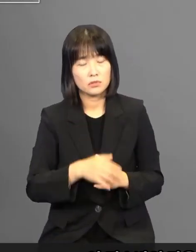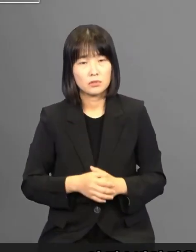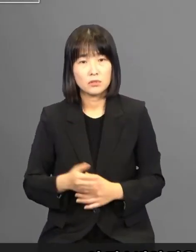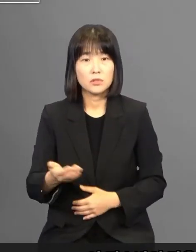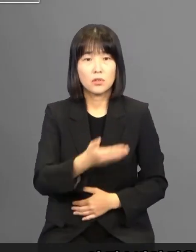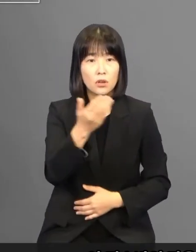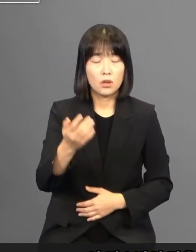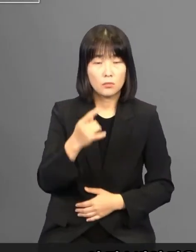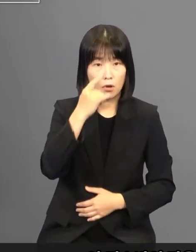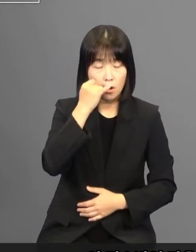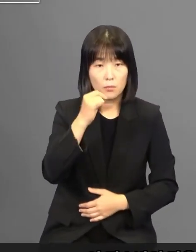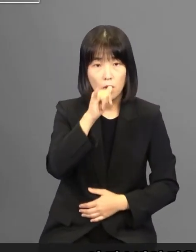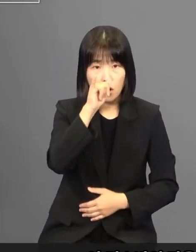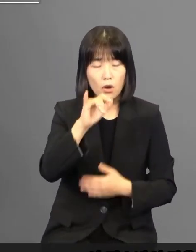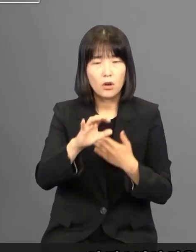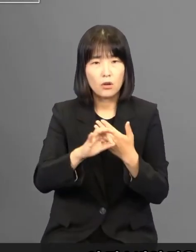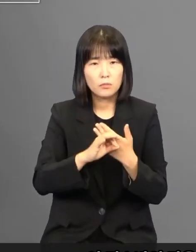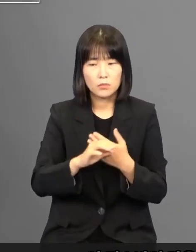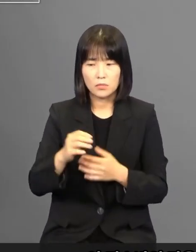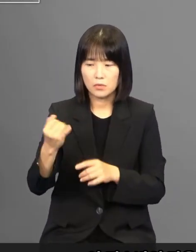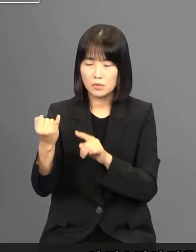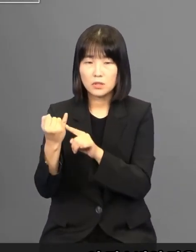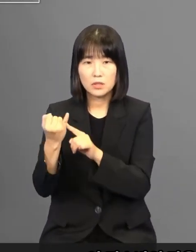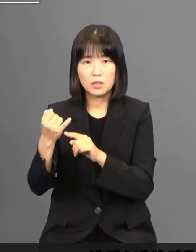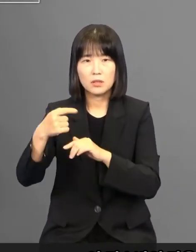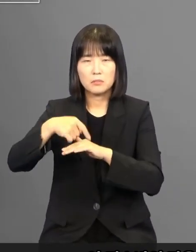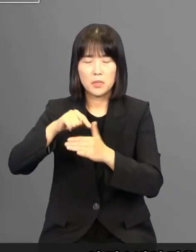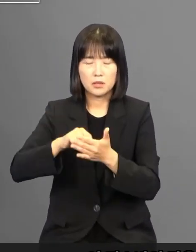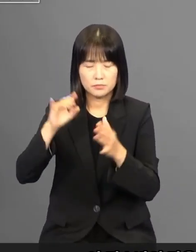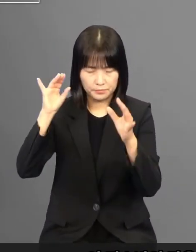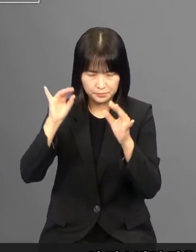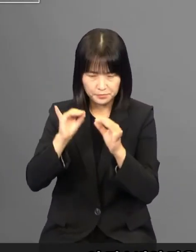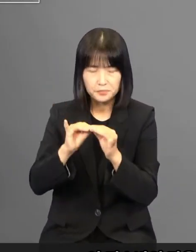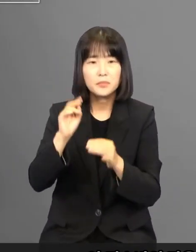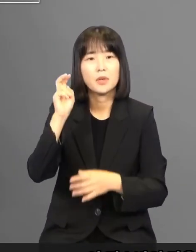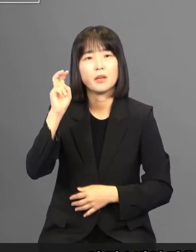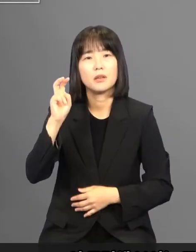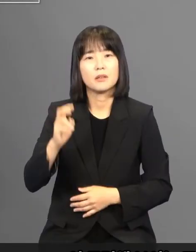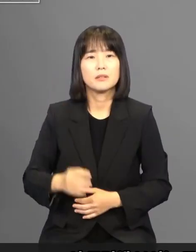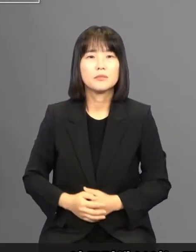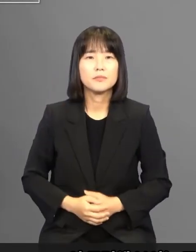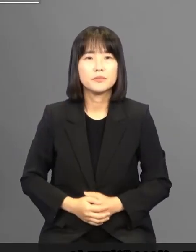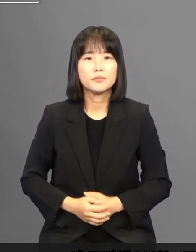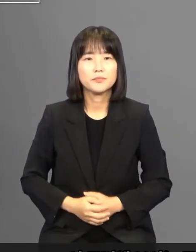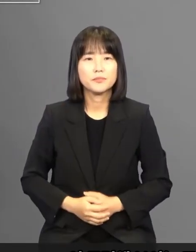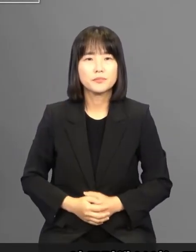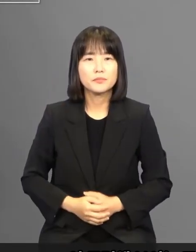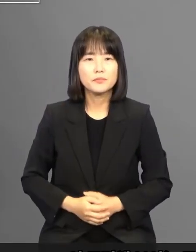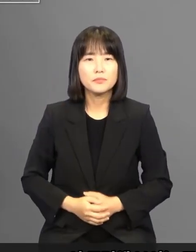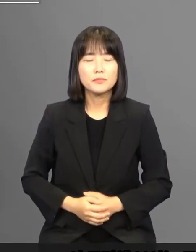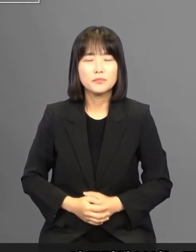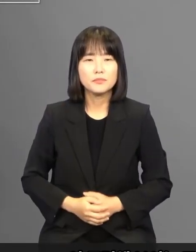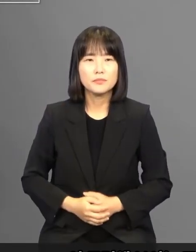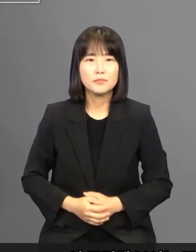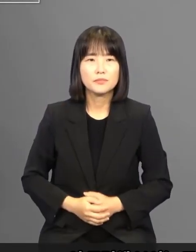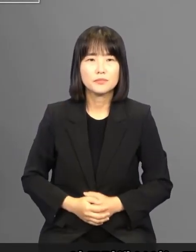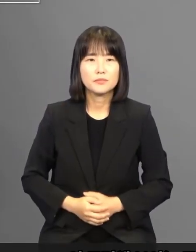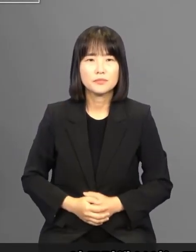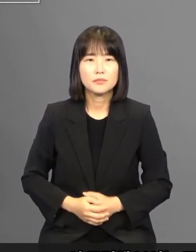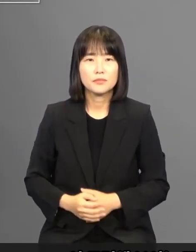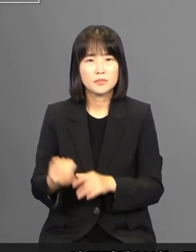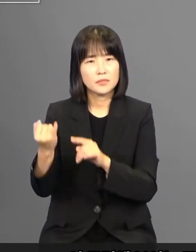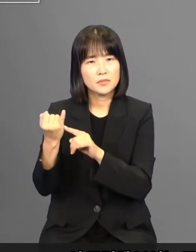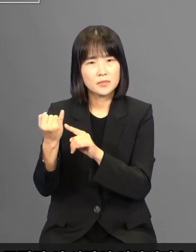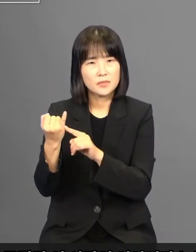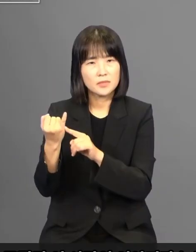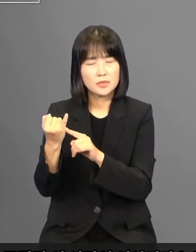이 리스바의 마음을 아마 공감하실 것입니다. 이 무력해 보이는, 또 어떻게 보면